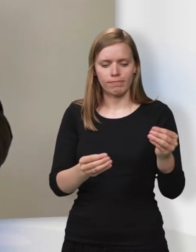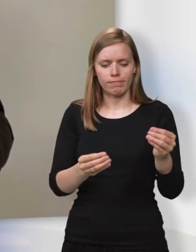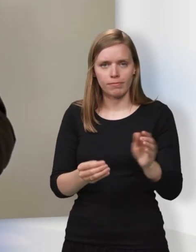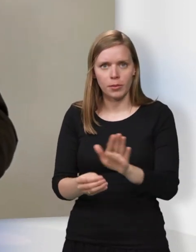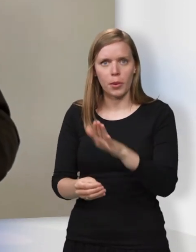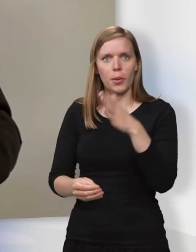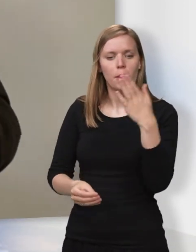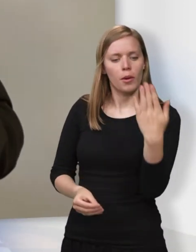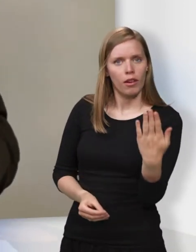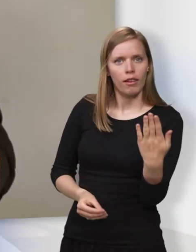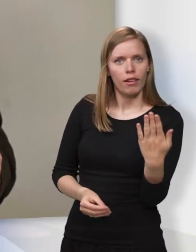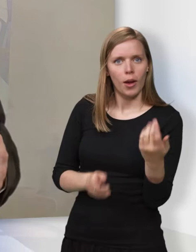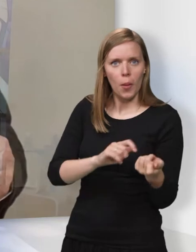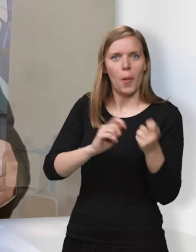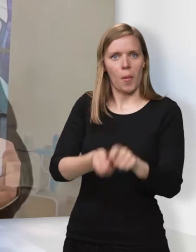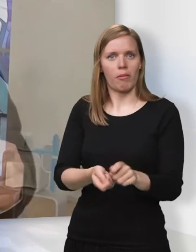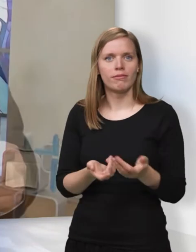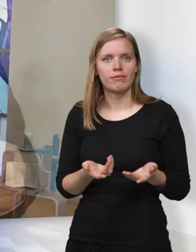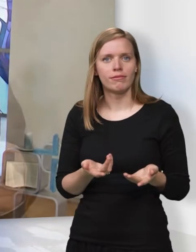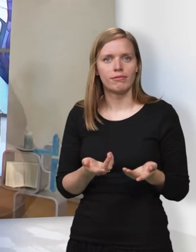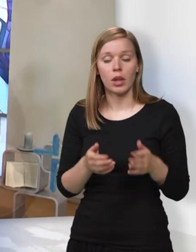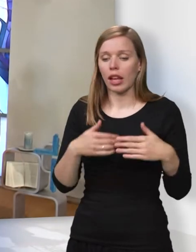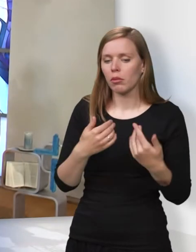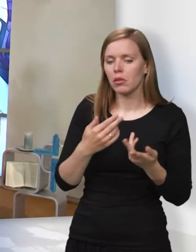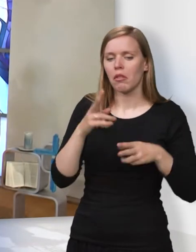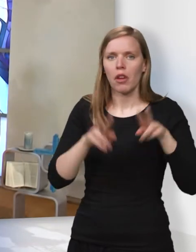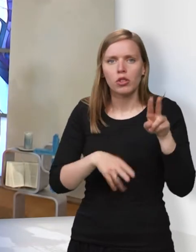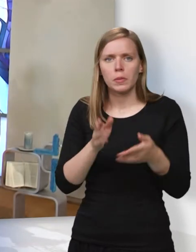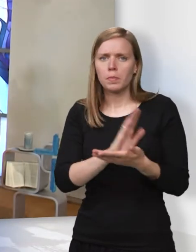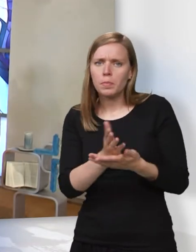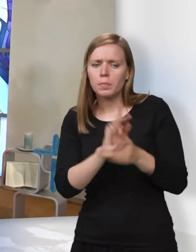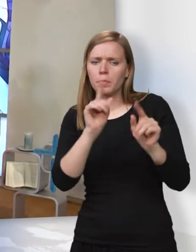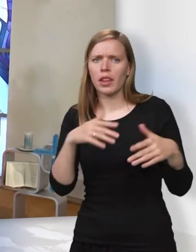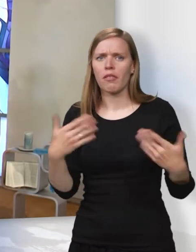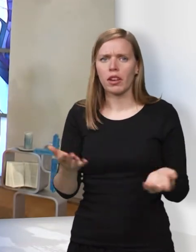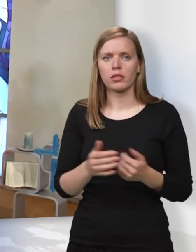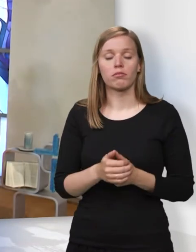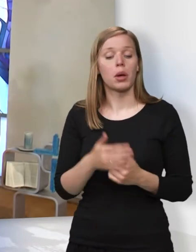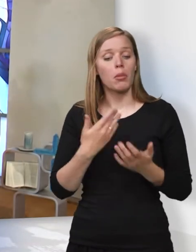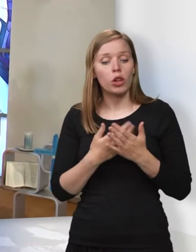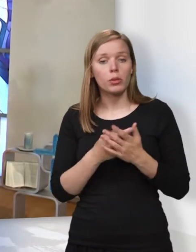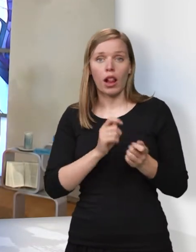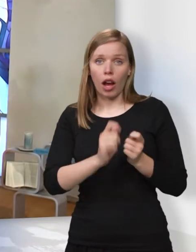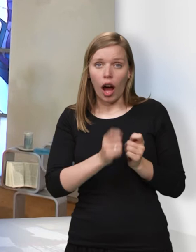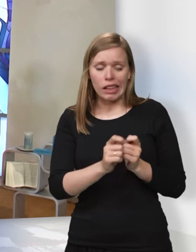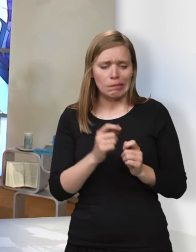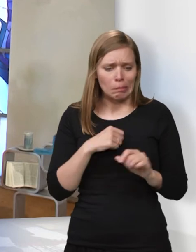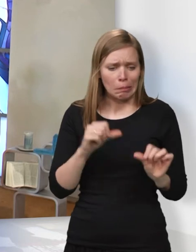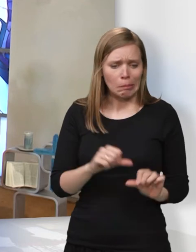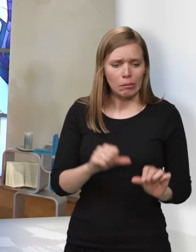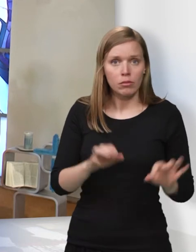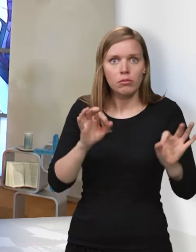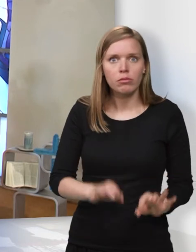sich. Es gibt verschiedene Deutungen für dieses Sprichwort. So kann an das wechselnde Glück beim Kartenspiel gedacht